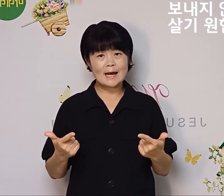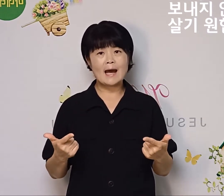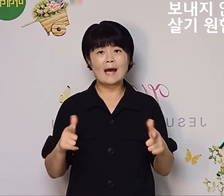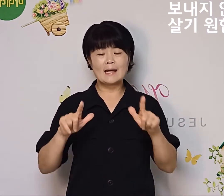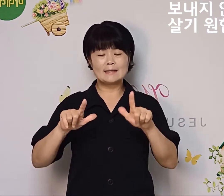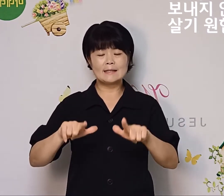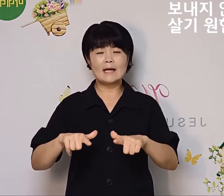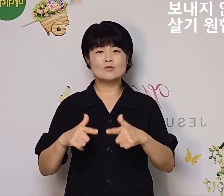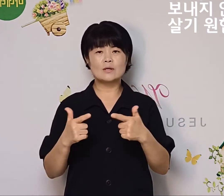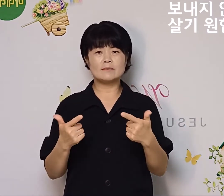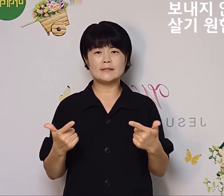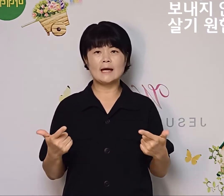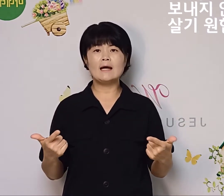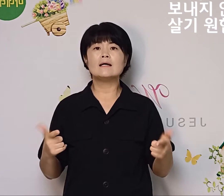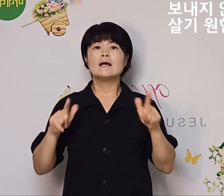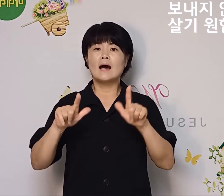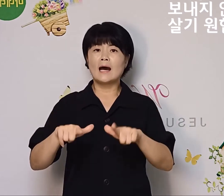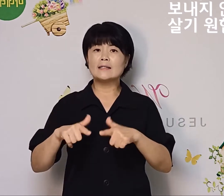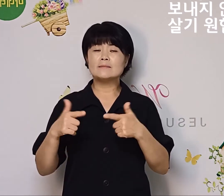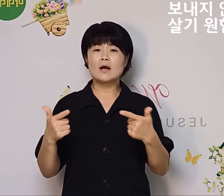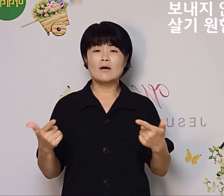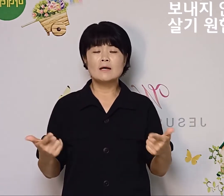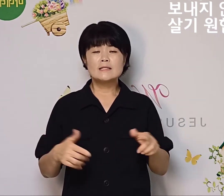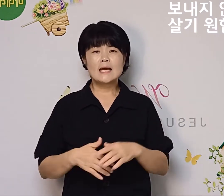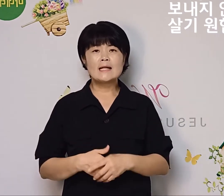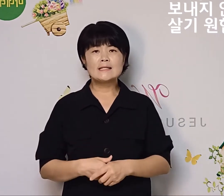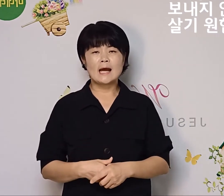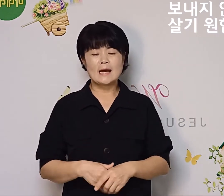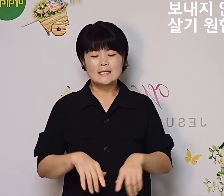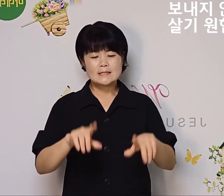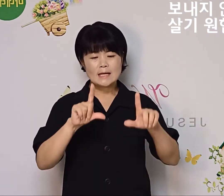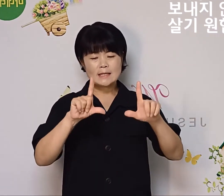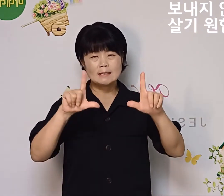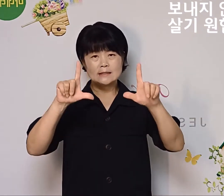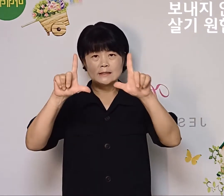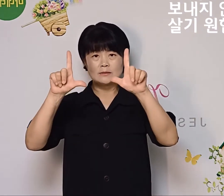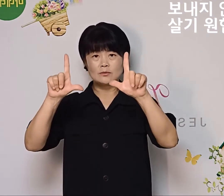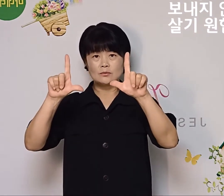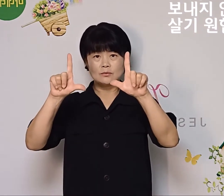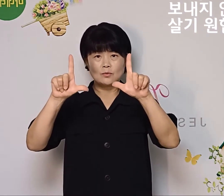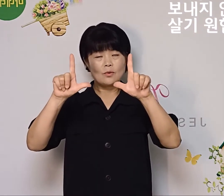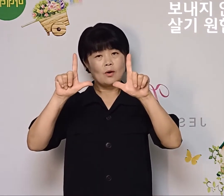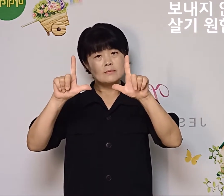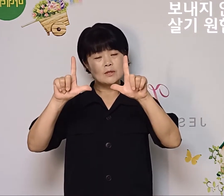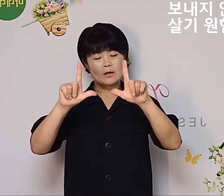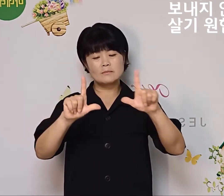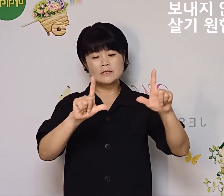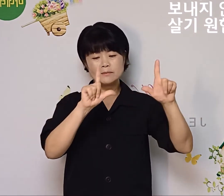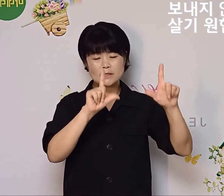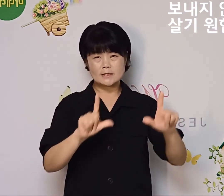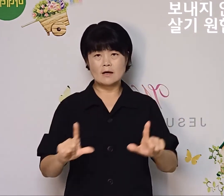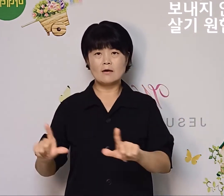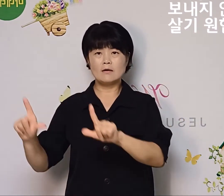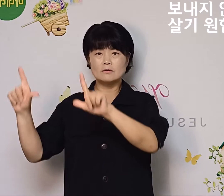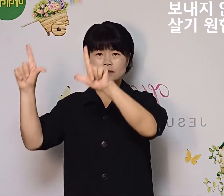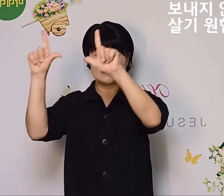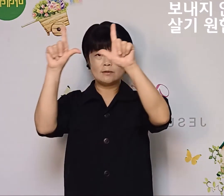아니다 않다수합니다. 않으며 살다는 또 엄지와 검지를 피셔서 우리